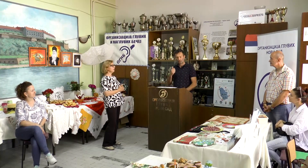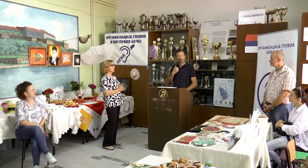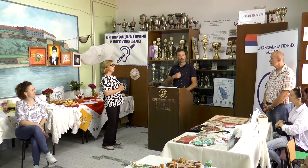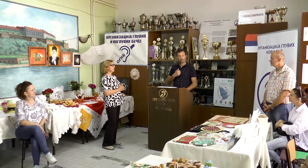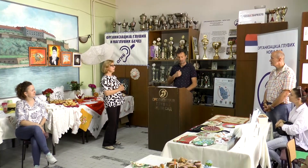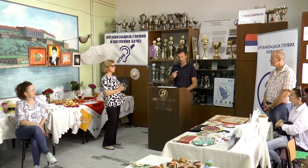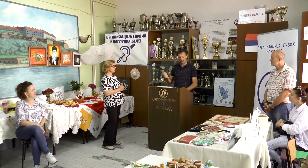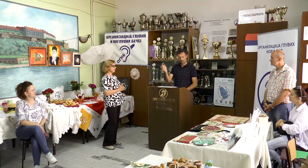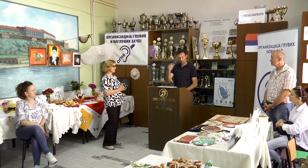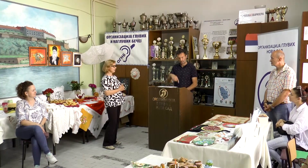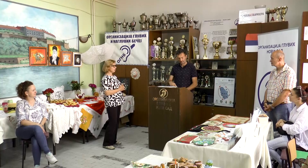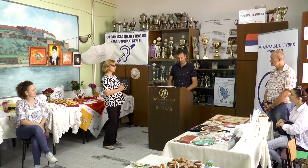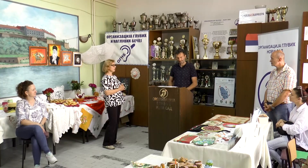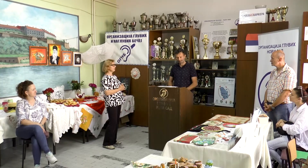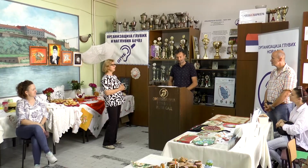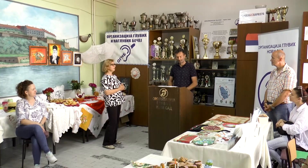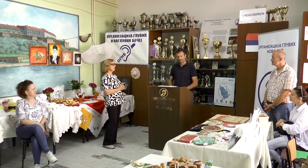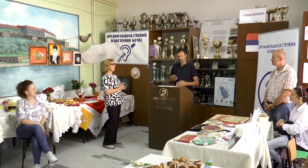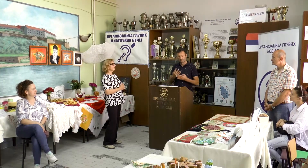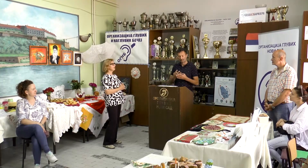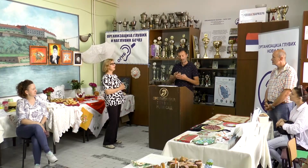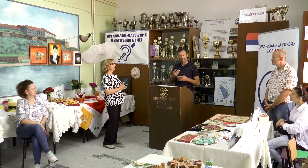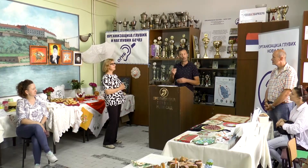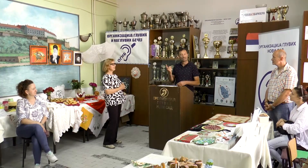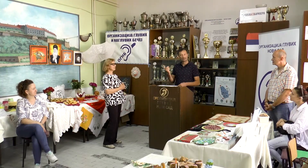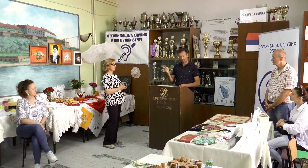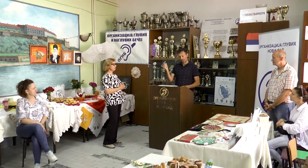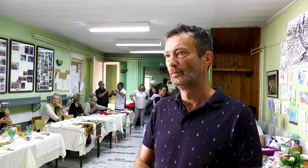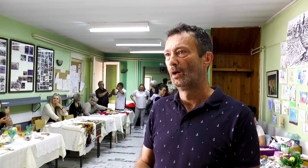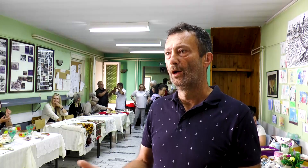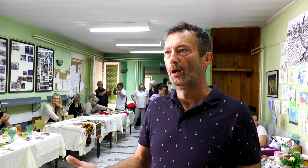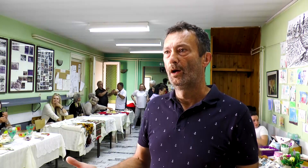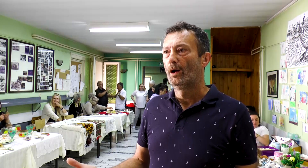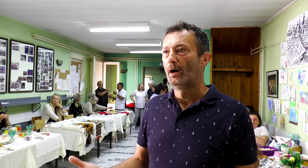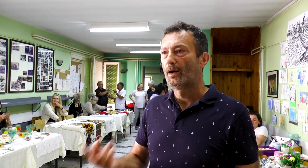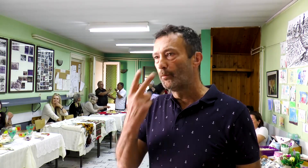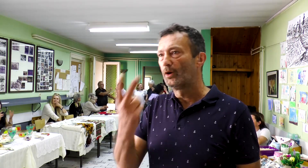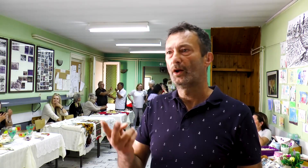uključene u život lokalne zajednice, šta biste po tom pitanju imali da kažete?